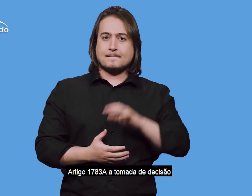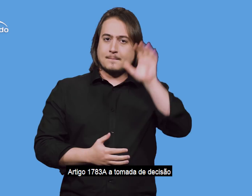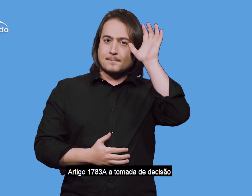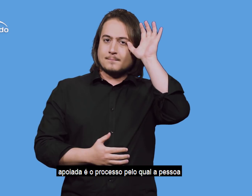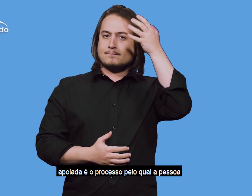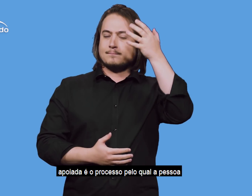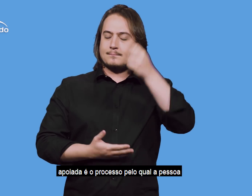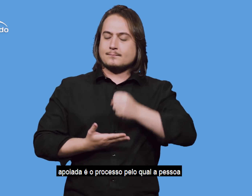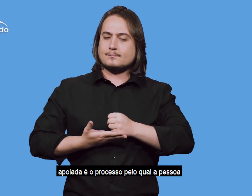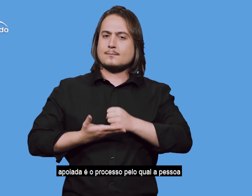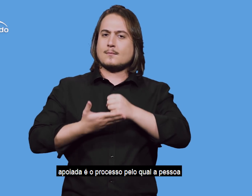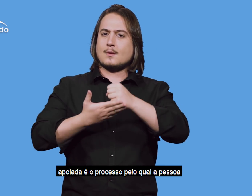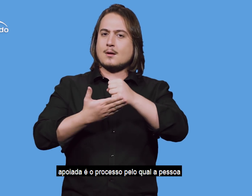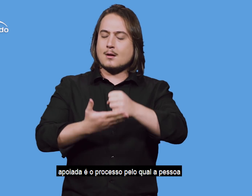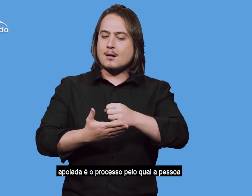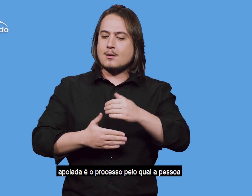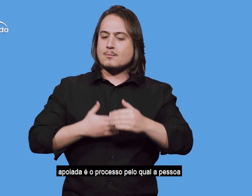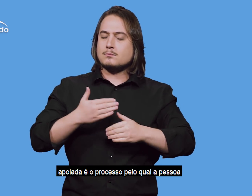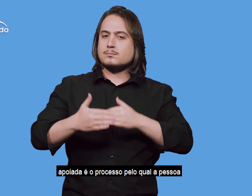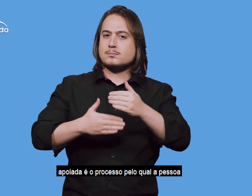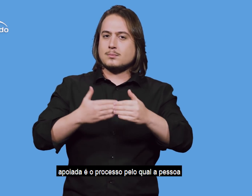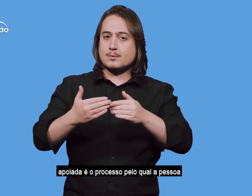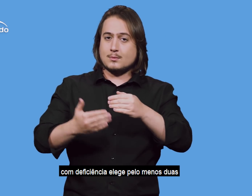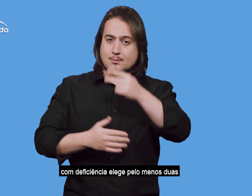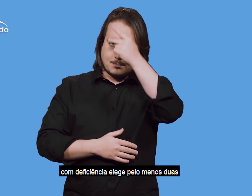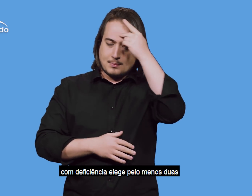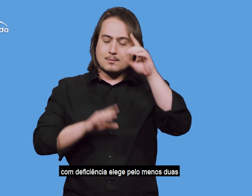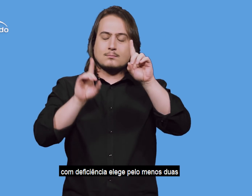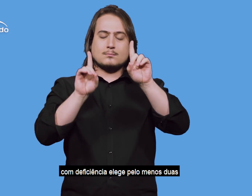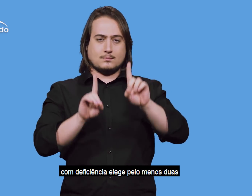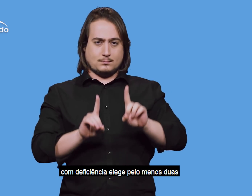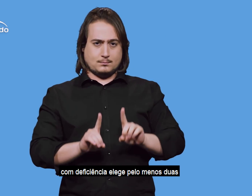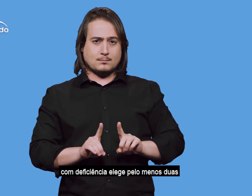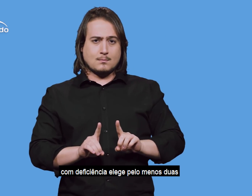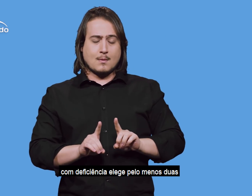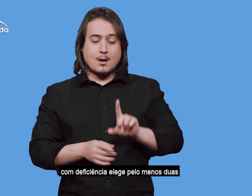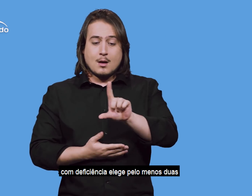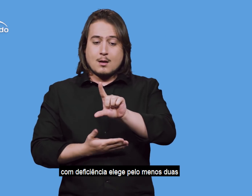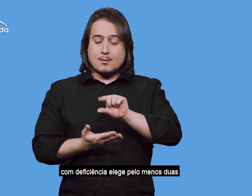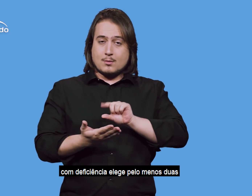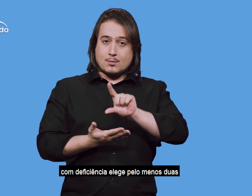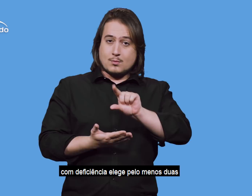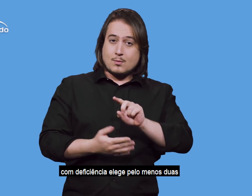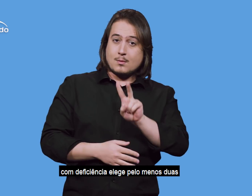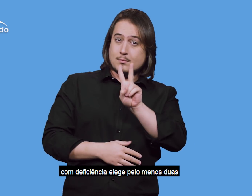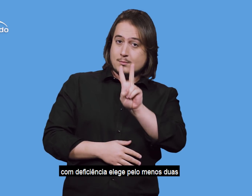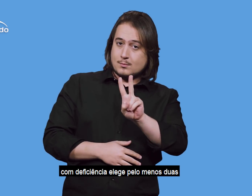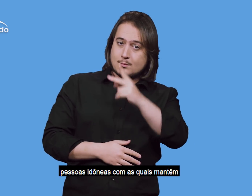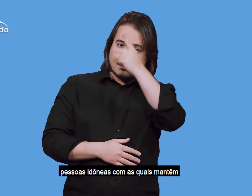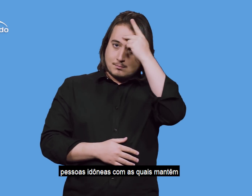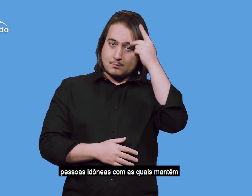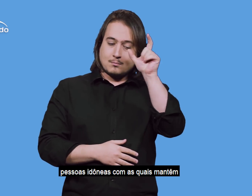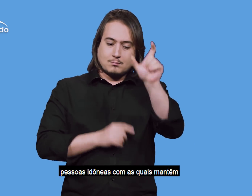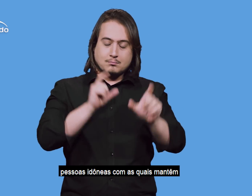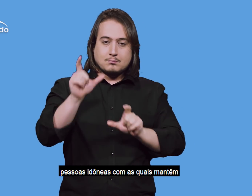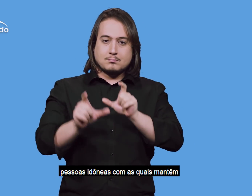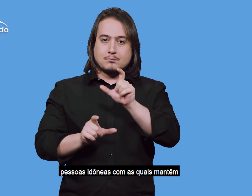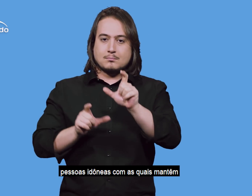apoiada é o processo pelo qual a pessoa com deficiência elege pelo menos duas pessoas idôneas com as